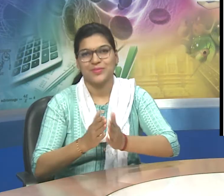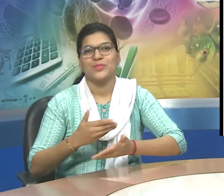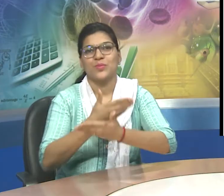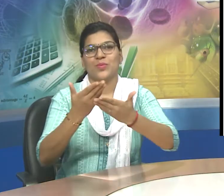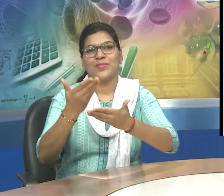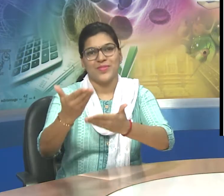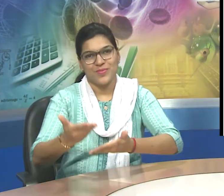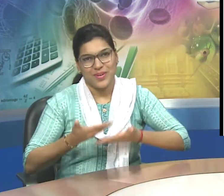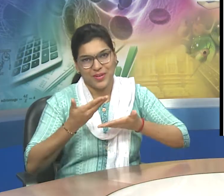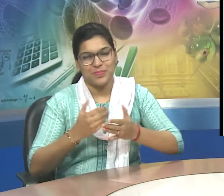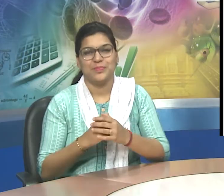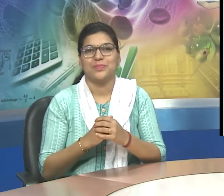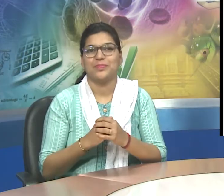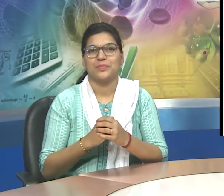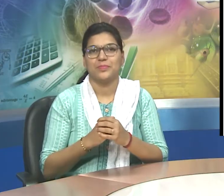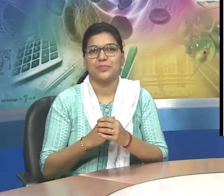नमस्कार, आप सभी का स्वागत है